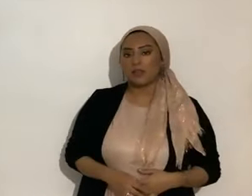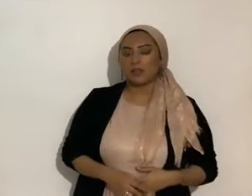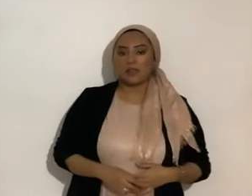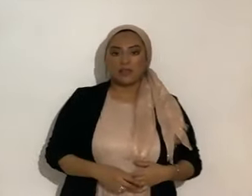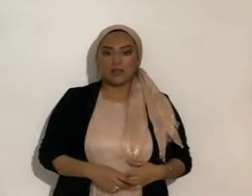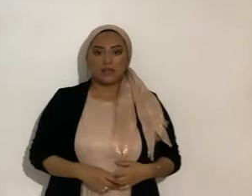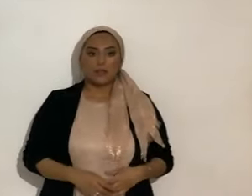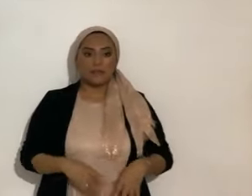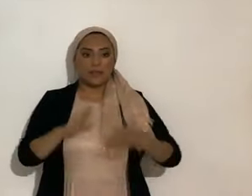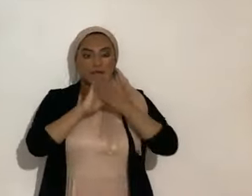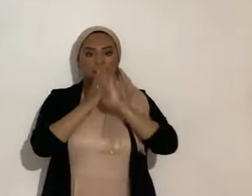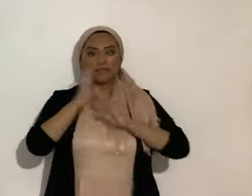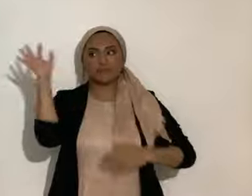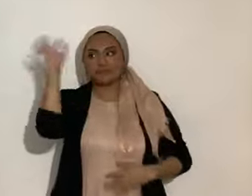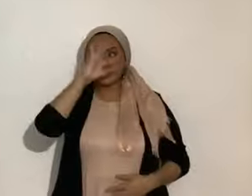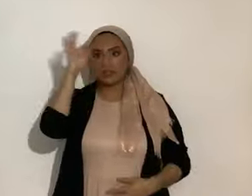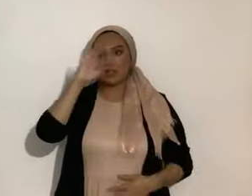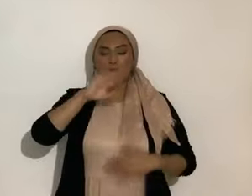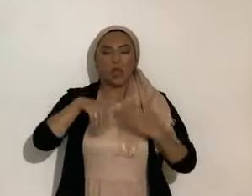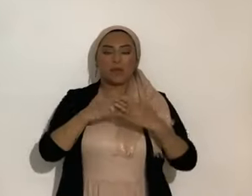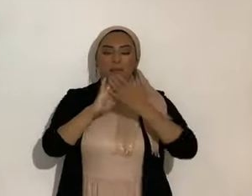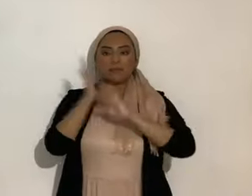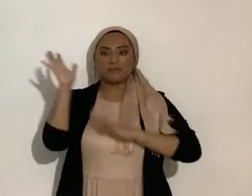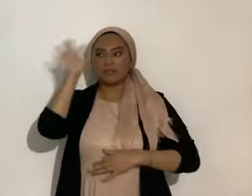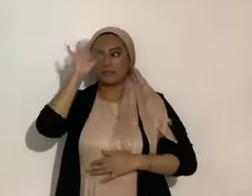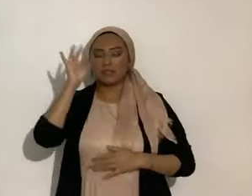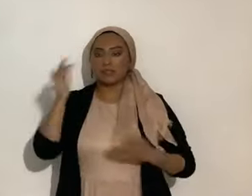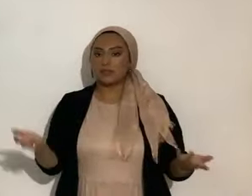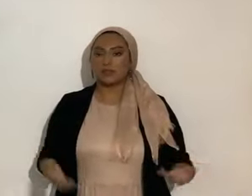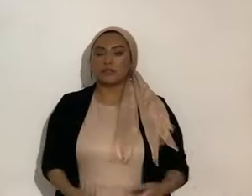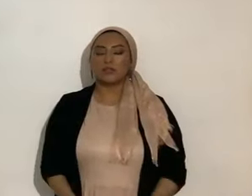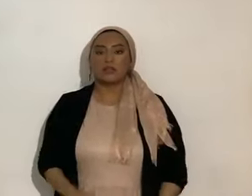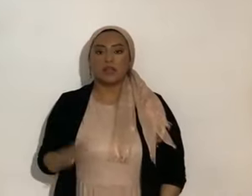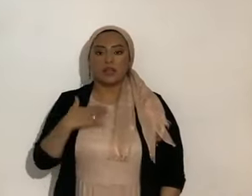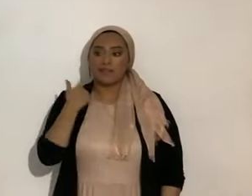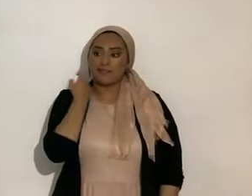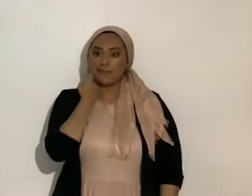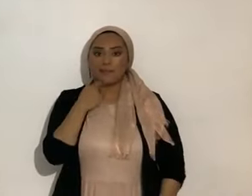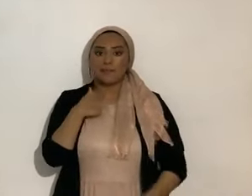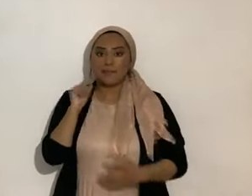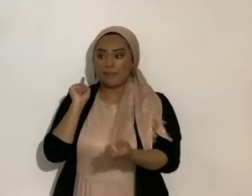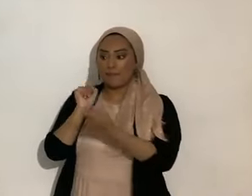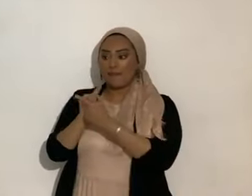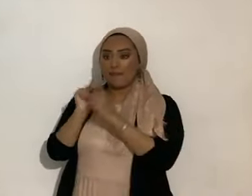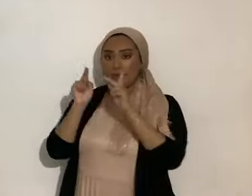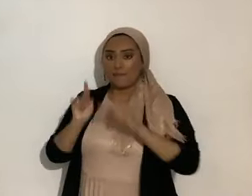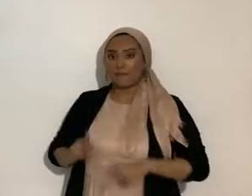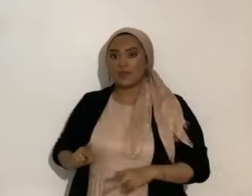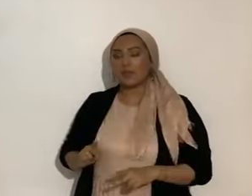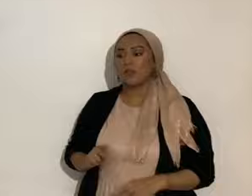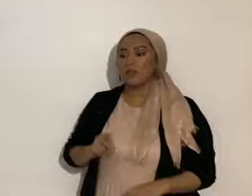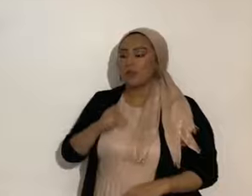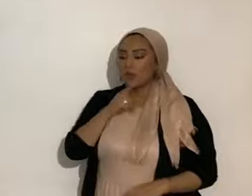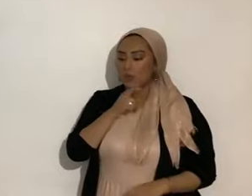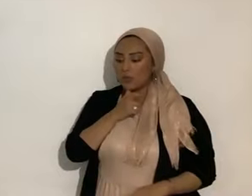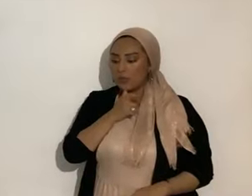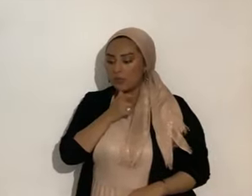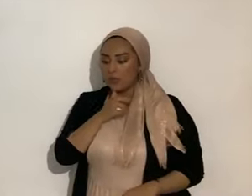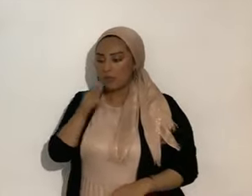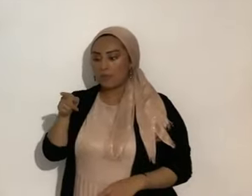se vuelve una ilusión, todo es ilusorio. Yo acabo de atender una persona